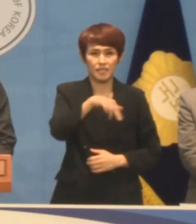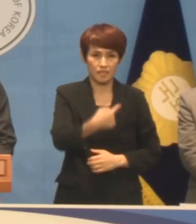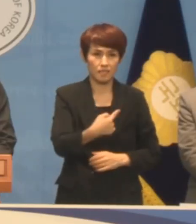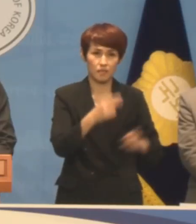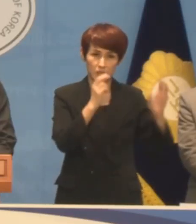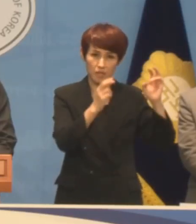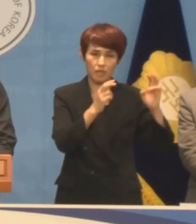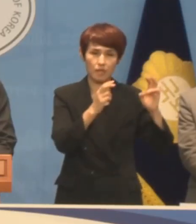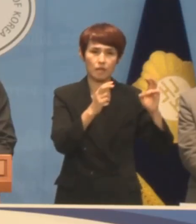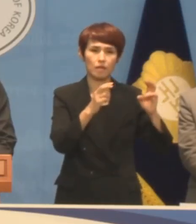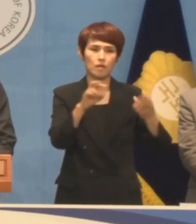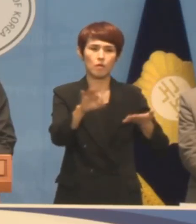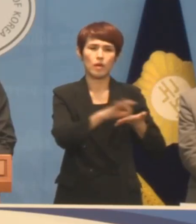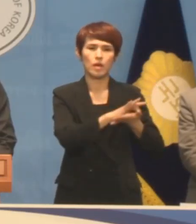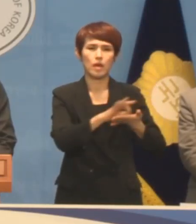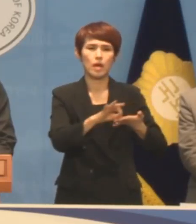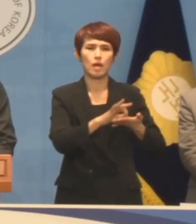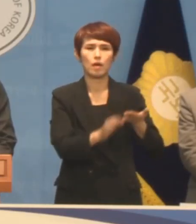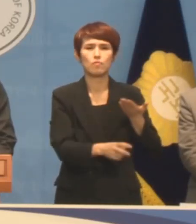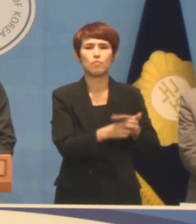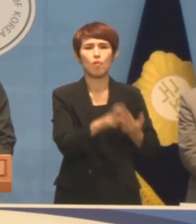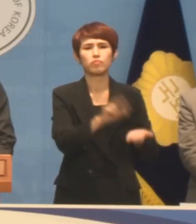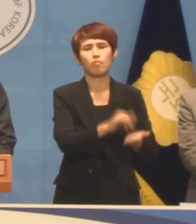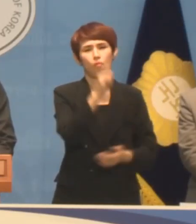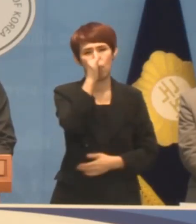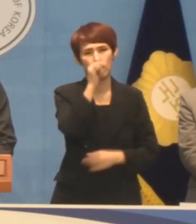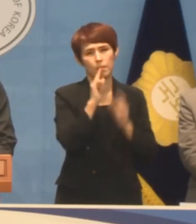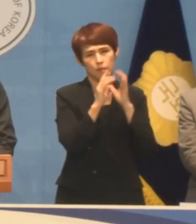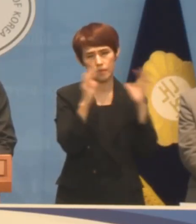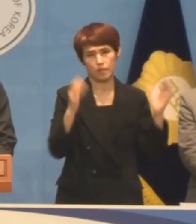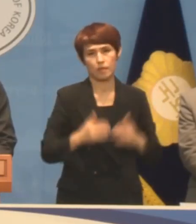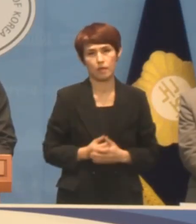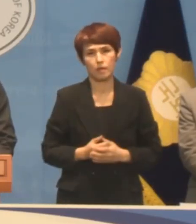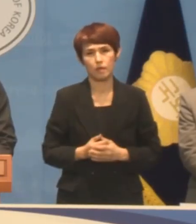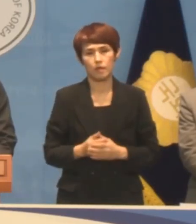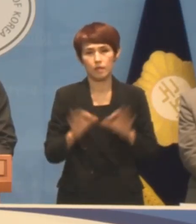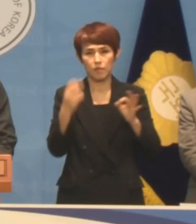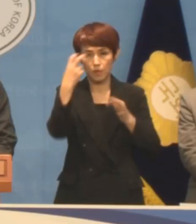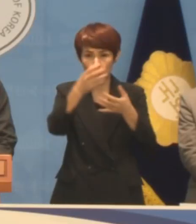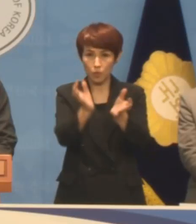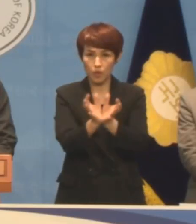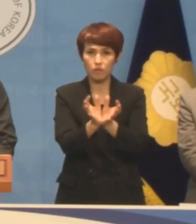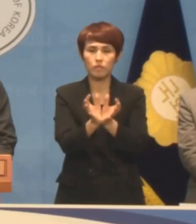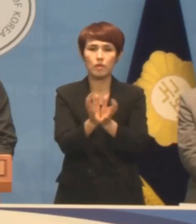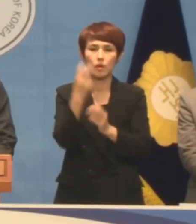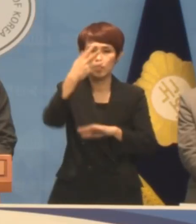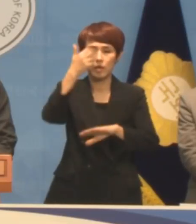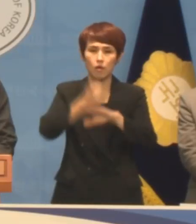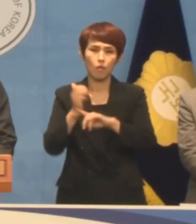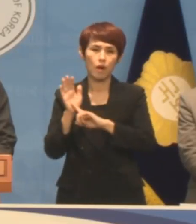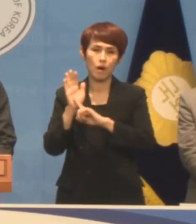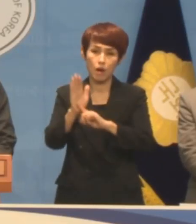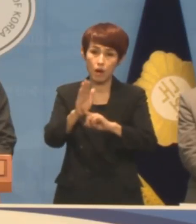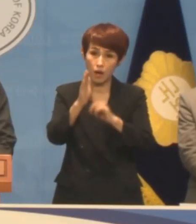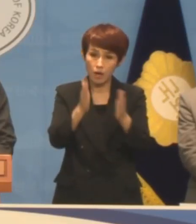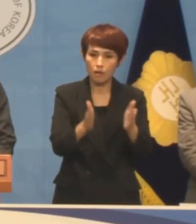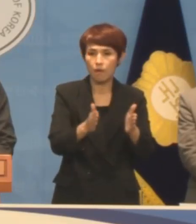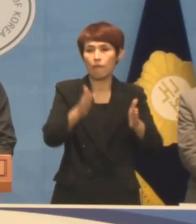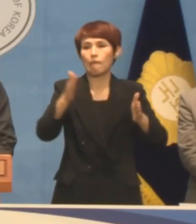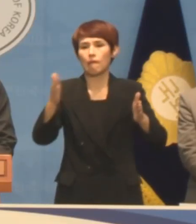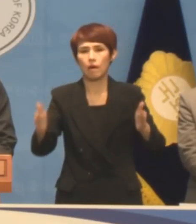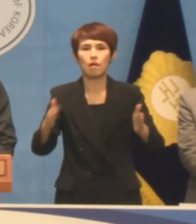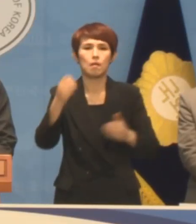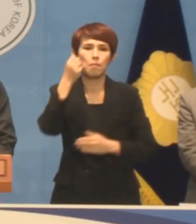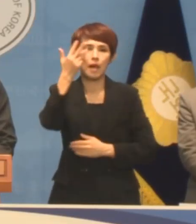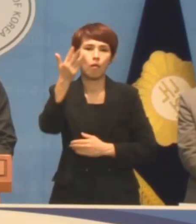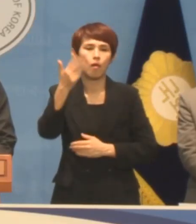회계부정 논란에 휩싸여 있고 금융감독원은 중징계가 예상되는 검사 결과 통보 기한을 8개월 이상